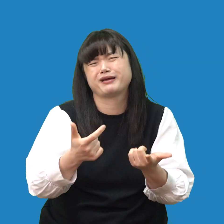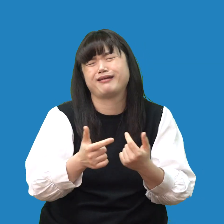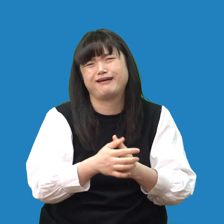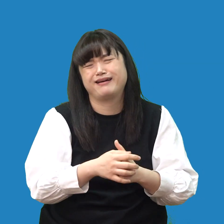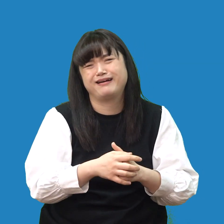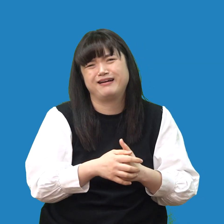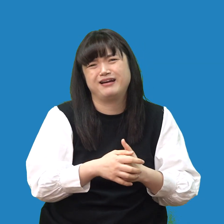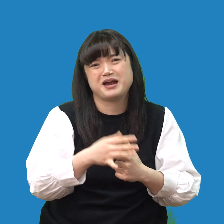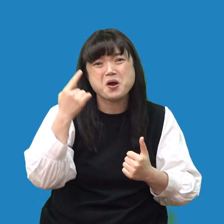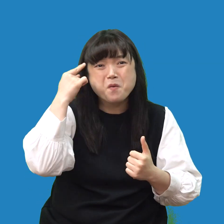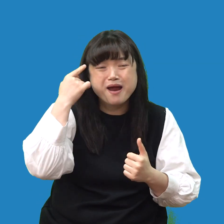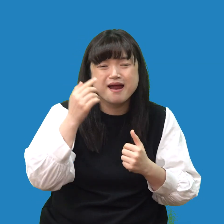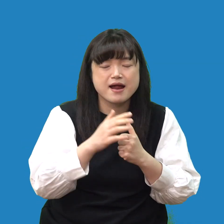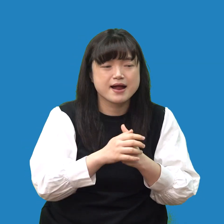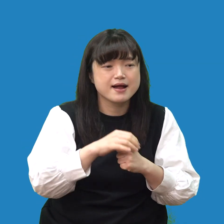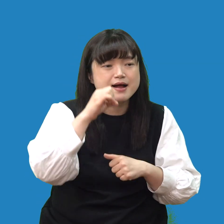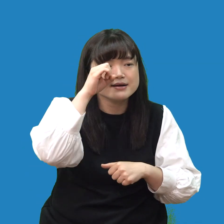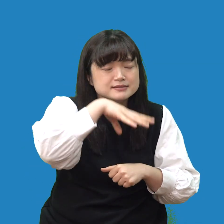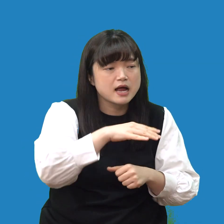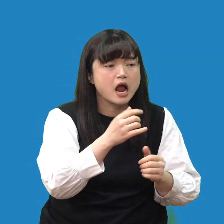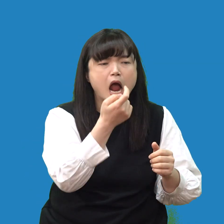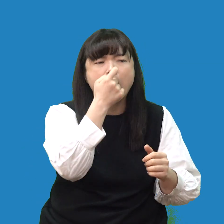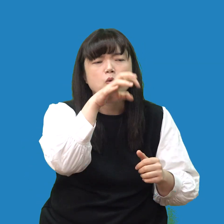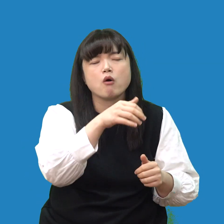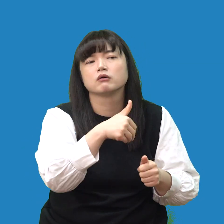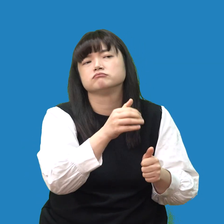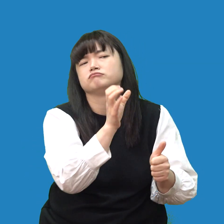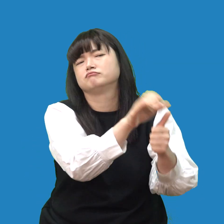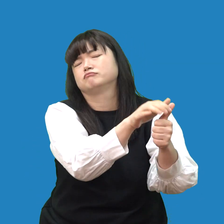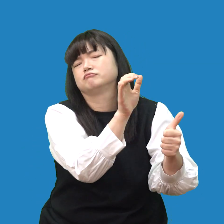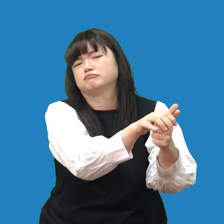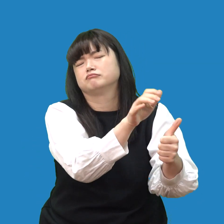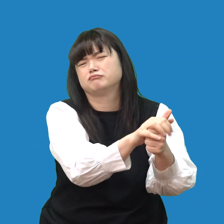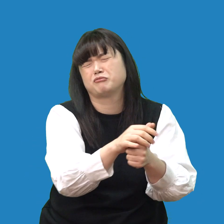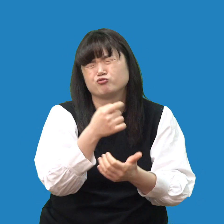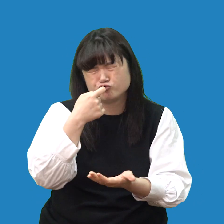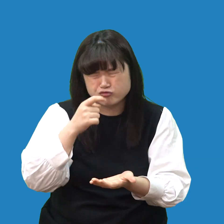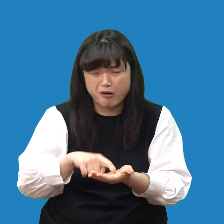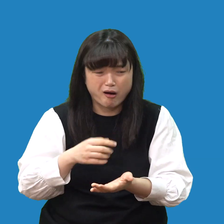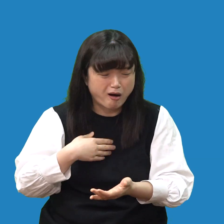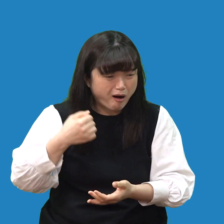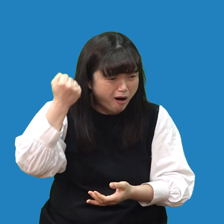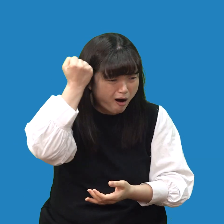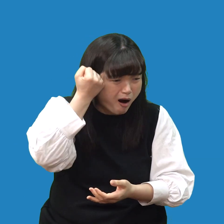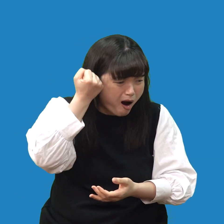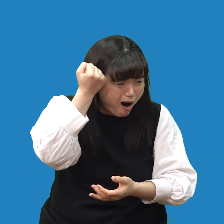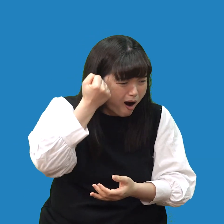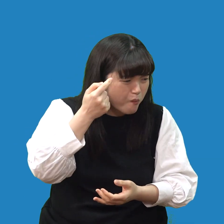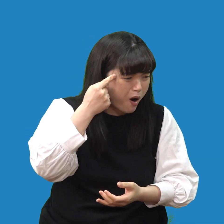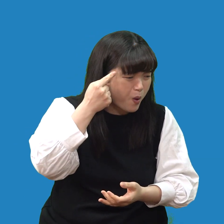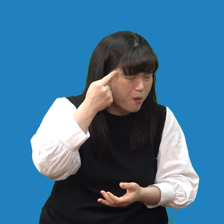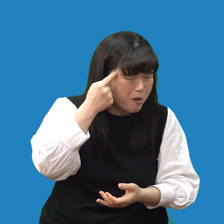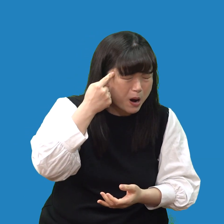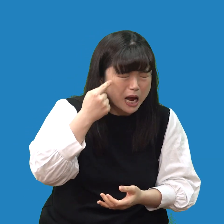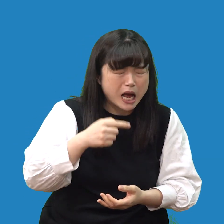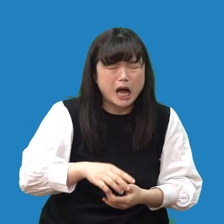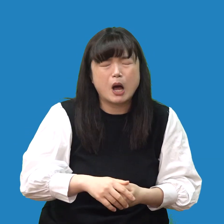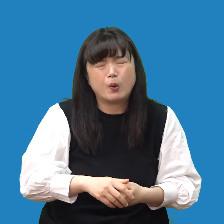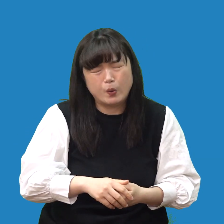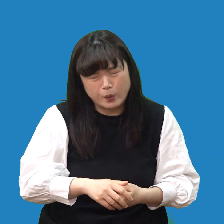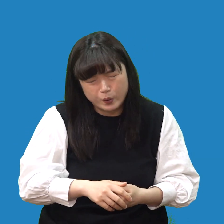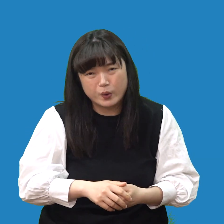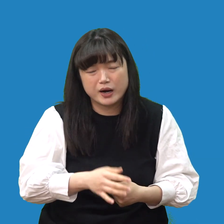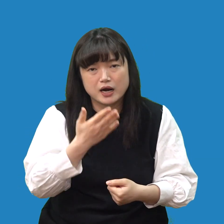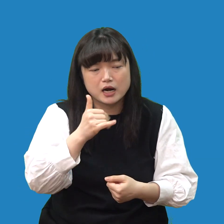합니다. 그냥 학원 맡기면 제일 간단하고 쉬운데 내가 왜 이렇게 고생을 사서 하나 이런